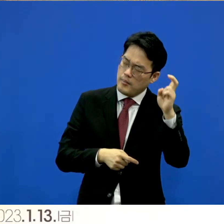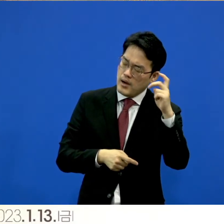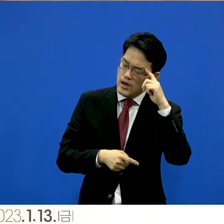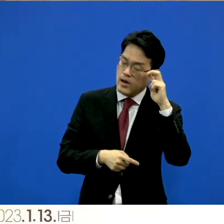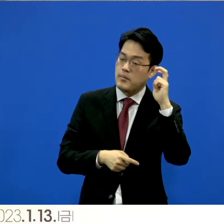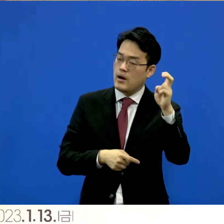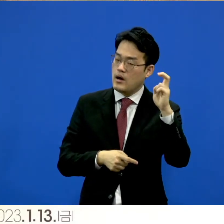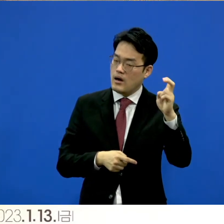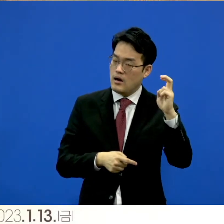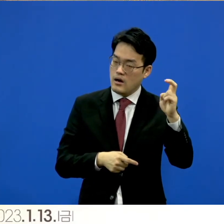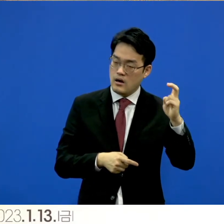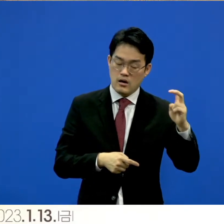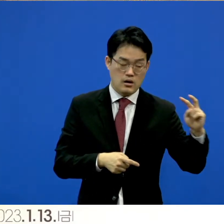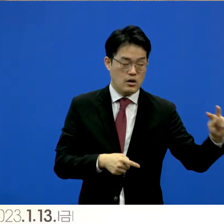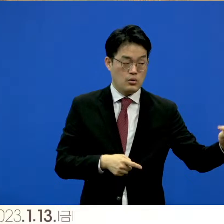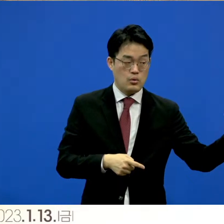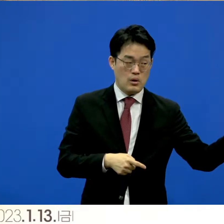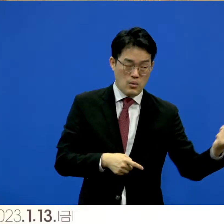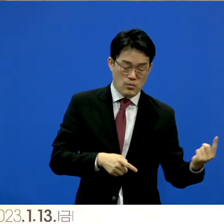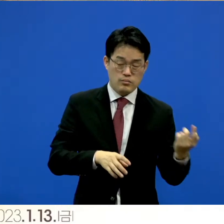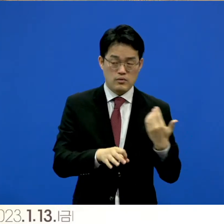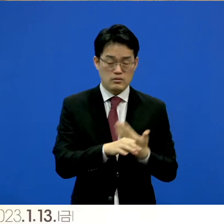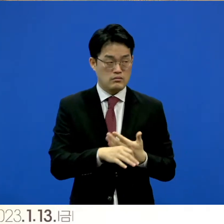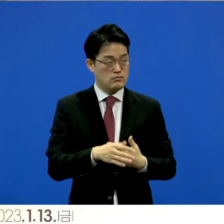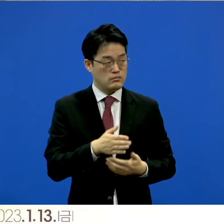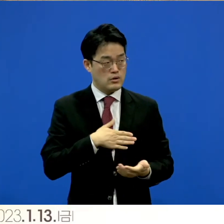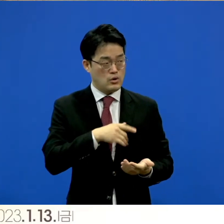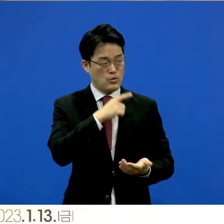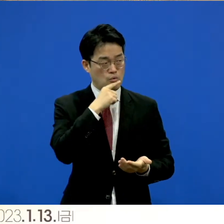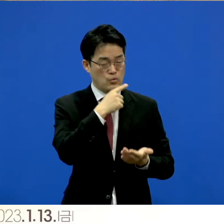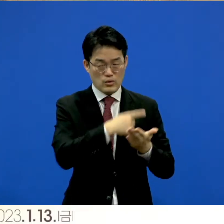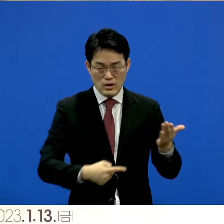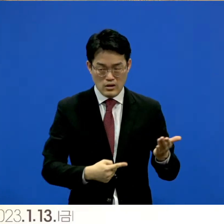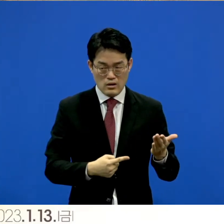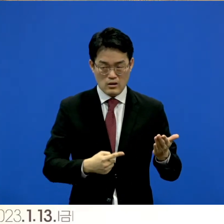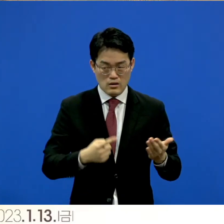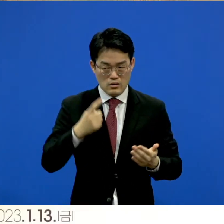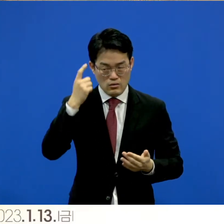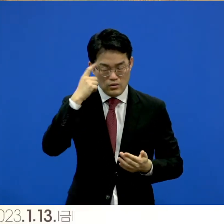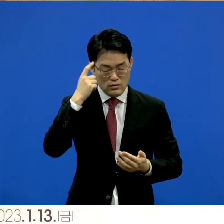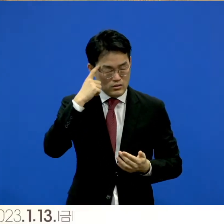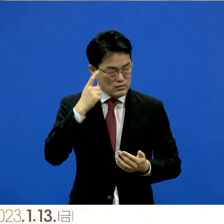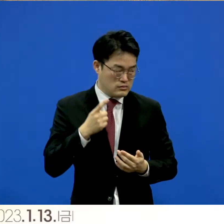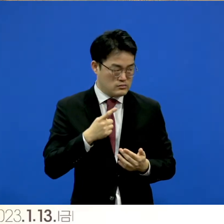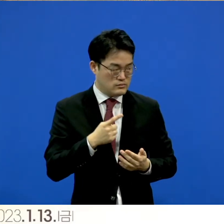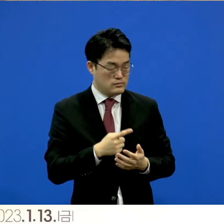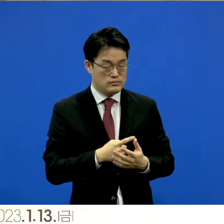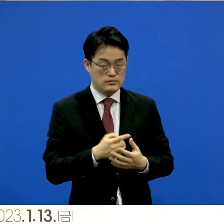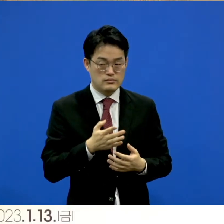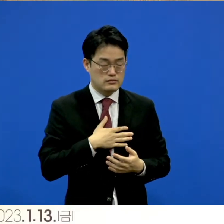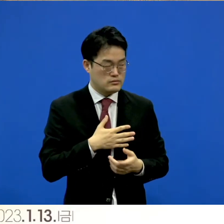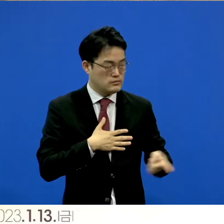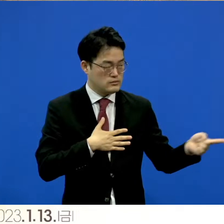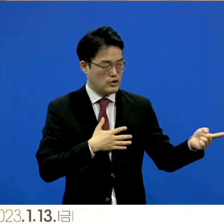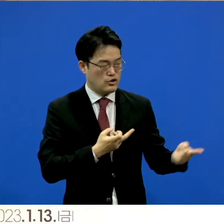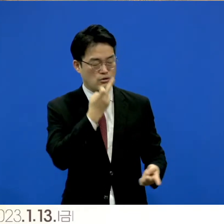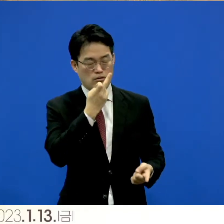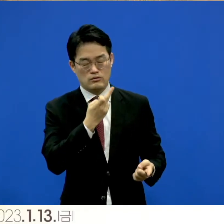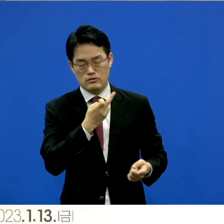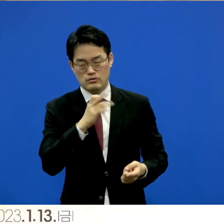그가 돌아옴으로 인해 찾아올 피해를 계산하고 있습니다. 결단코 탕자의 형이 되고 싶지 않았습니다. 그와 얽히는 것 자체가